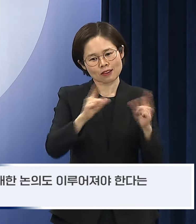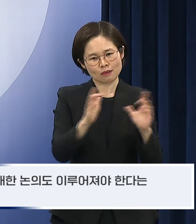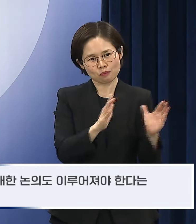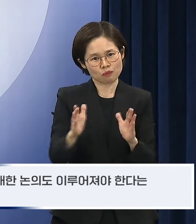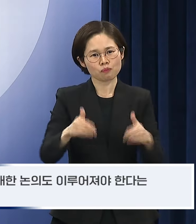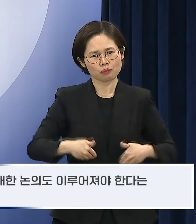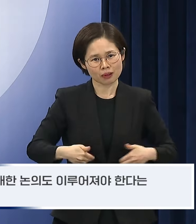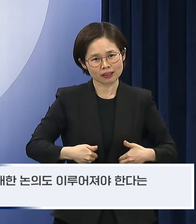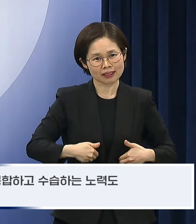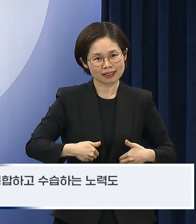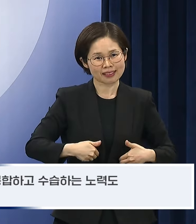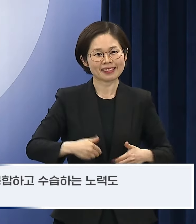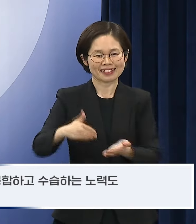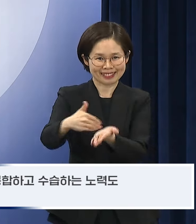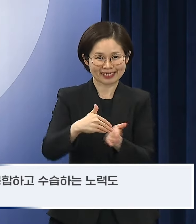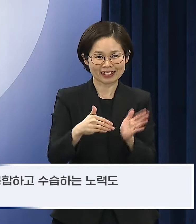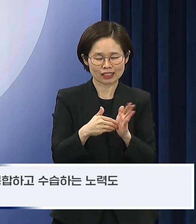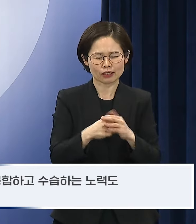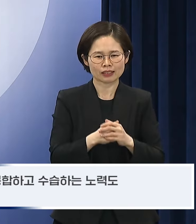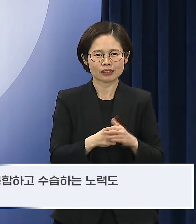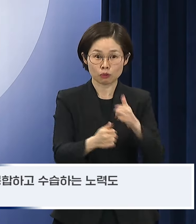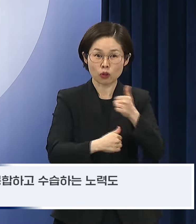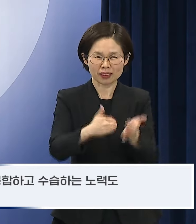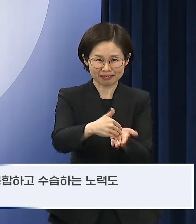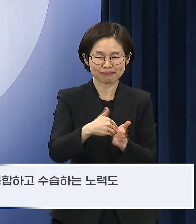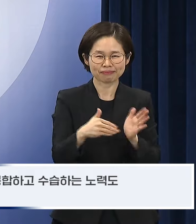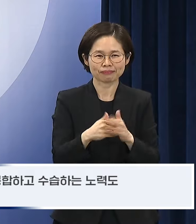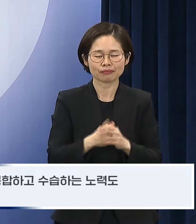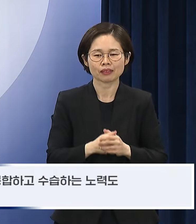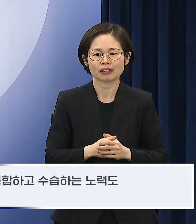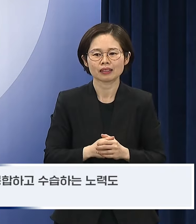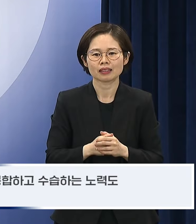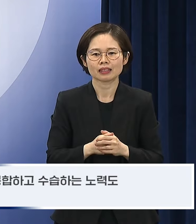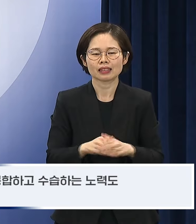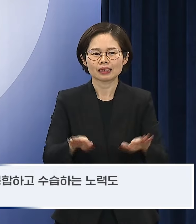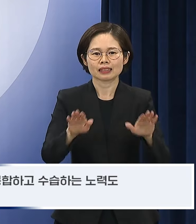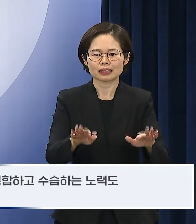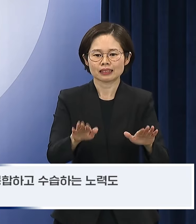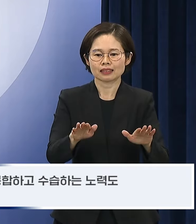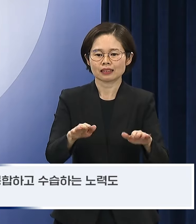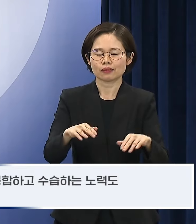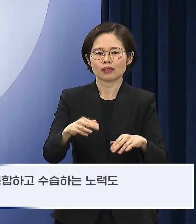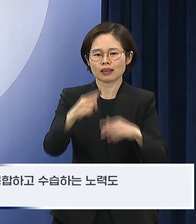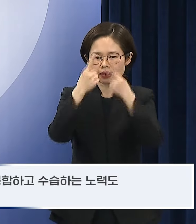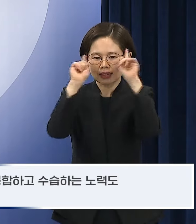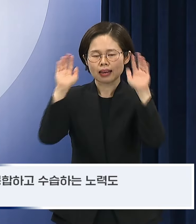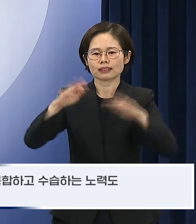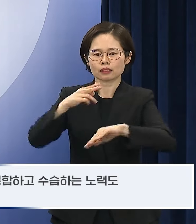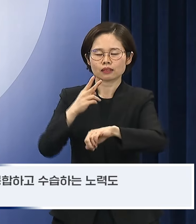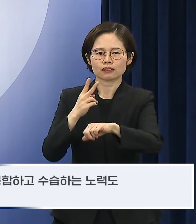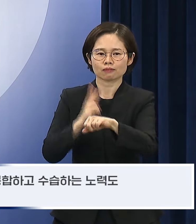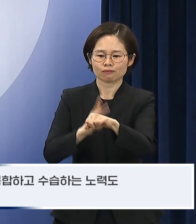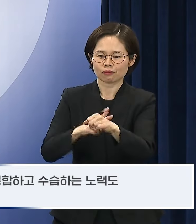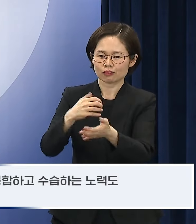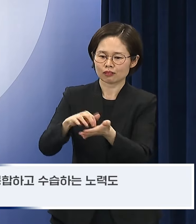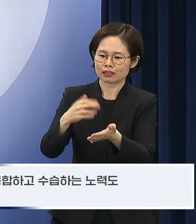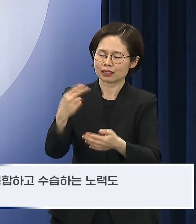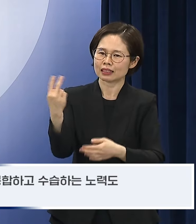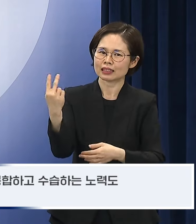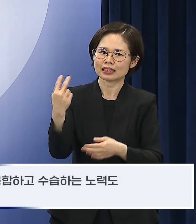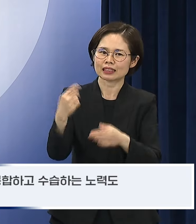제시되었습니다. 현장의 어려움을 고려하여 정원 문제를 빨리 봉합하고 수습하는 노력도 병행해야